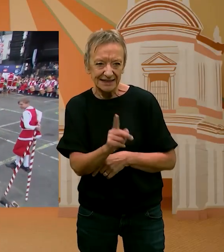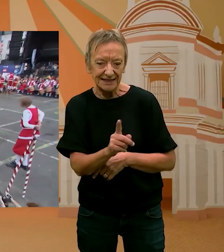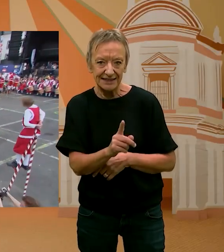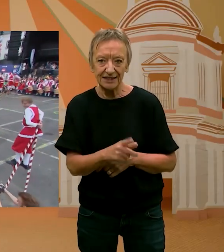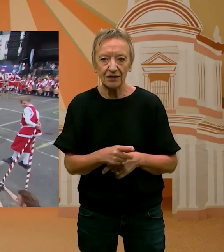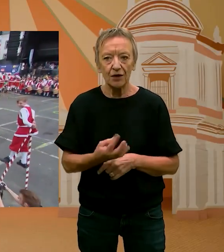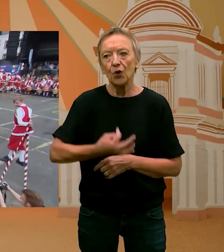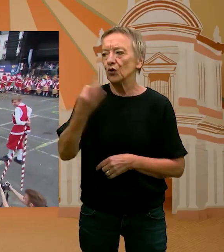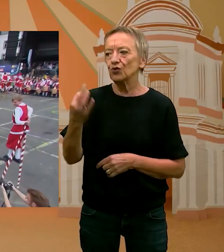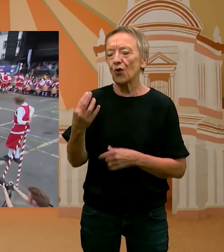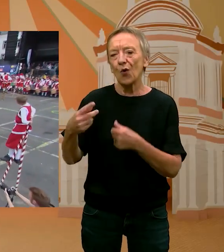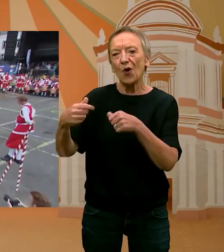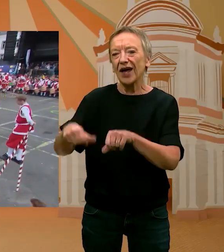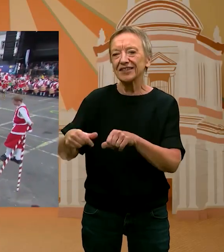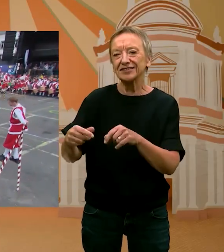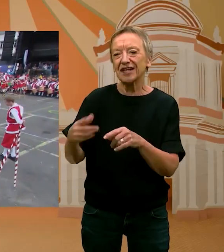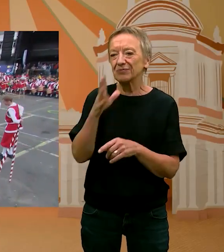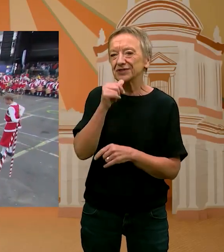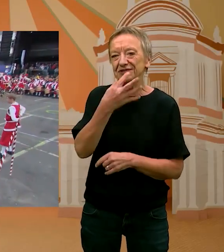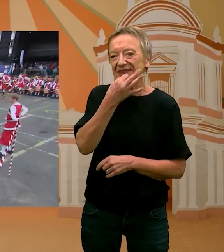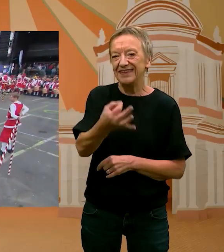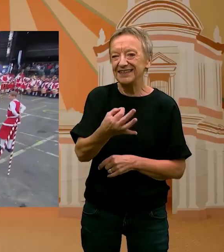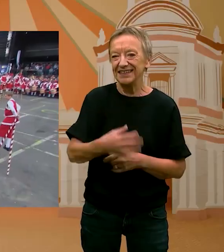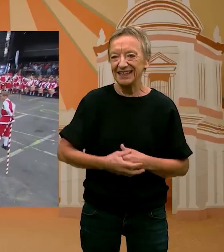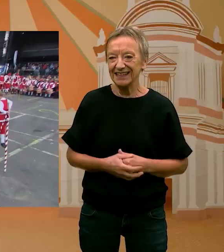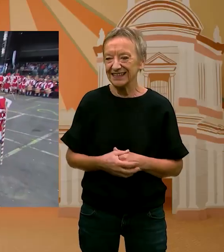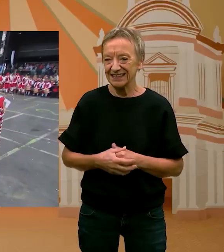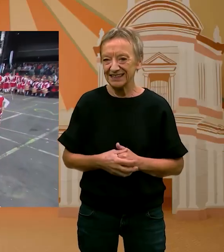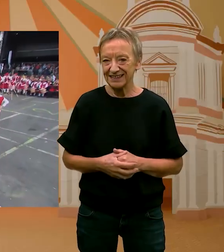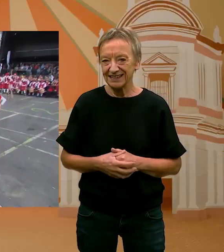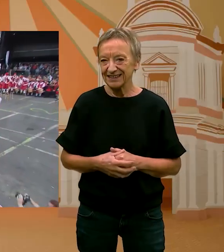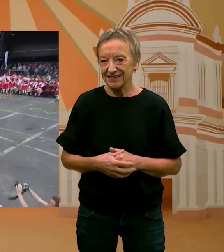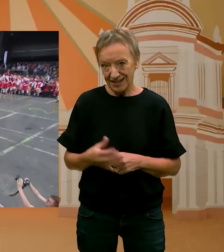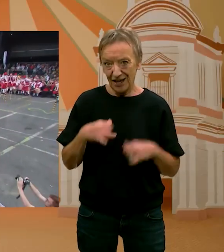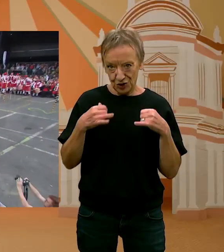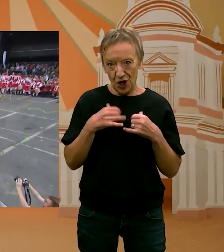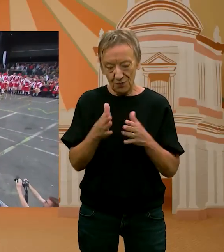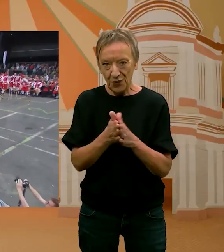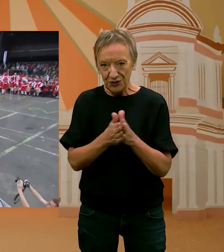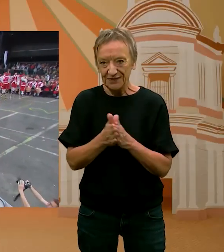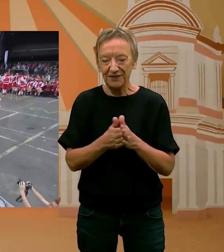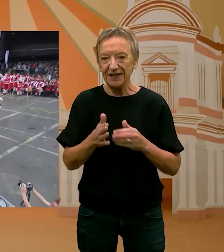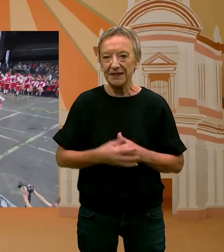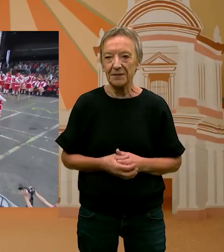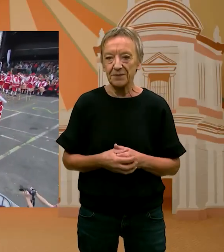Il y a beaucoup trop de monde. Il y a beaucoup de jeunes qui en veulent. Donc, Quel est votre regard de doyen justement sur ces jeunes qui en